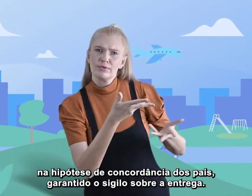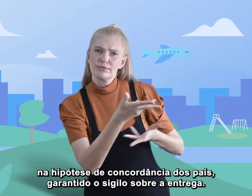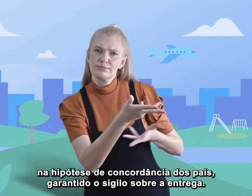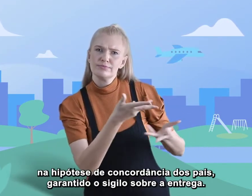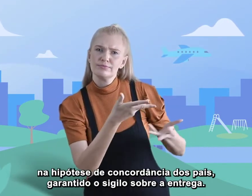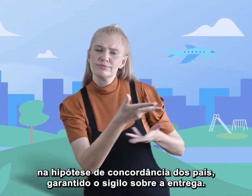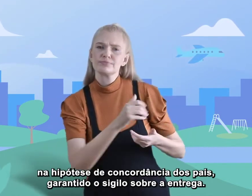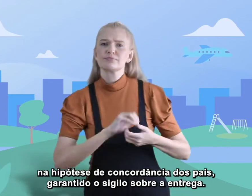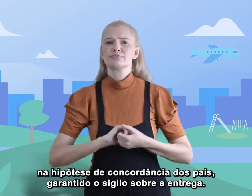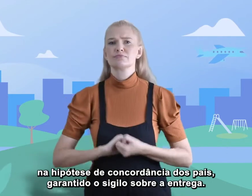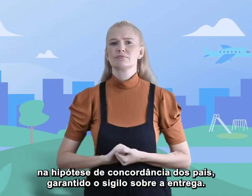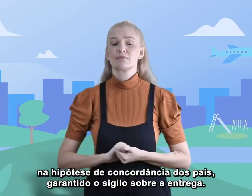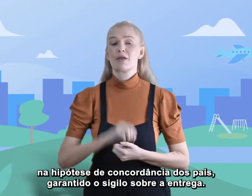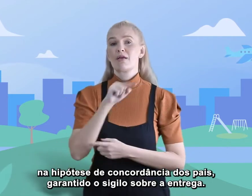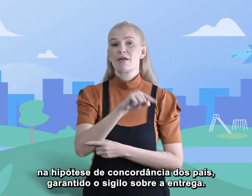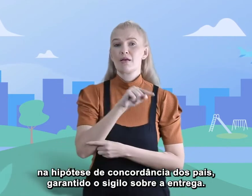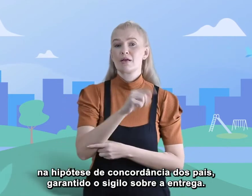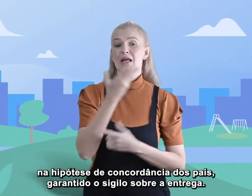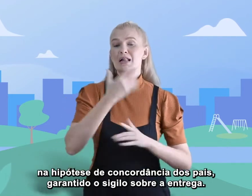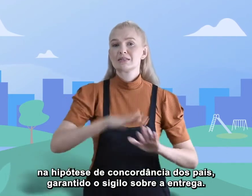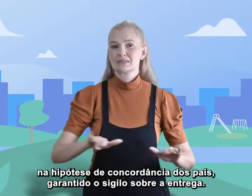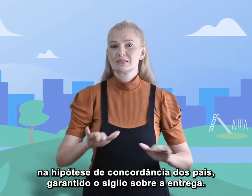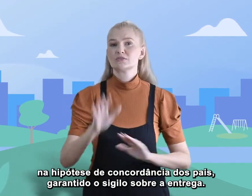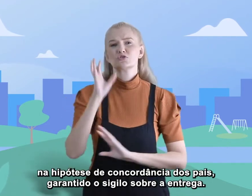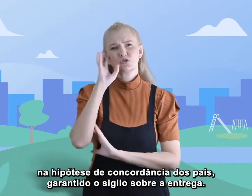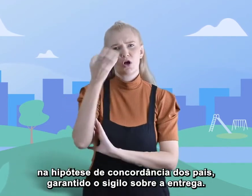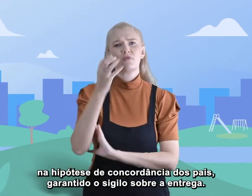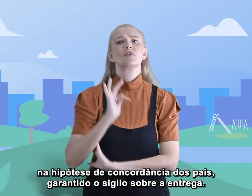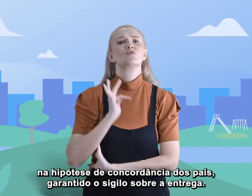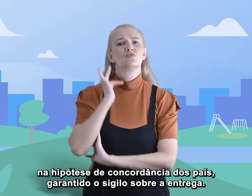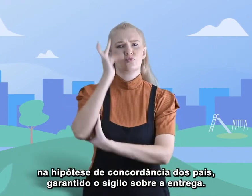dos pais, garantido o sigilo sobre a entrega.